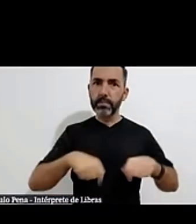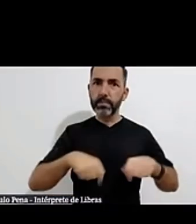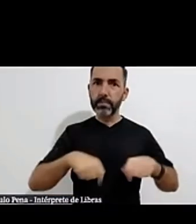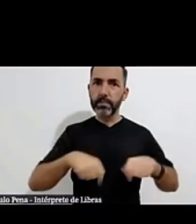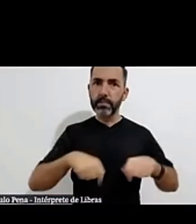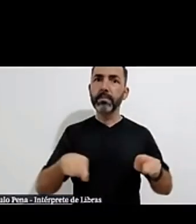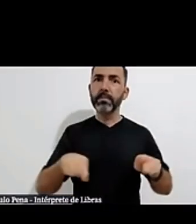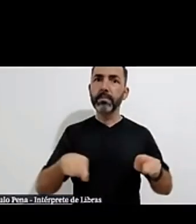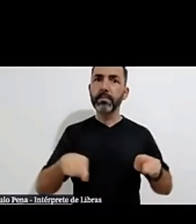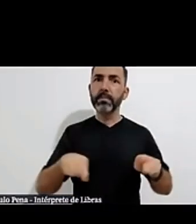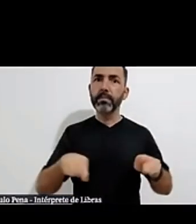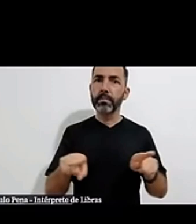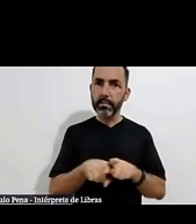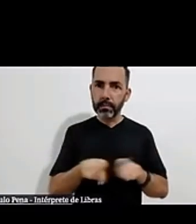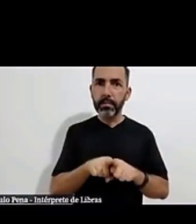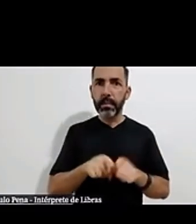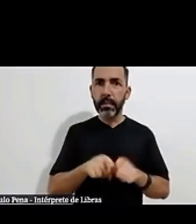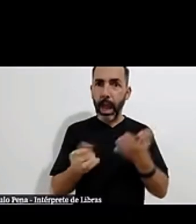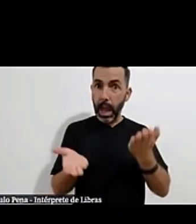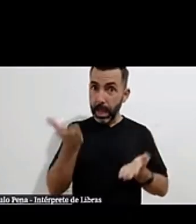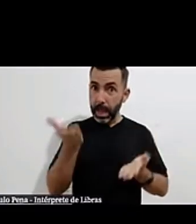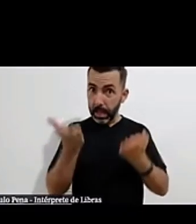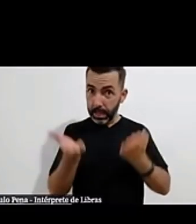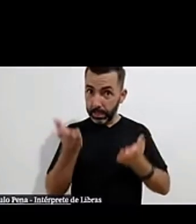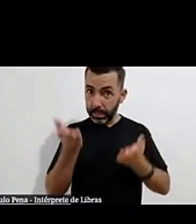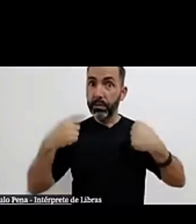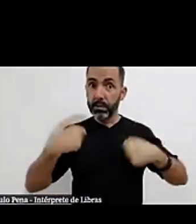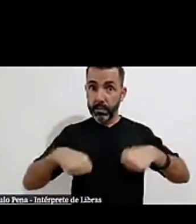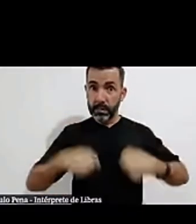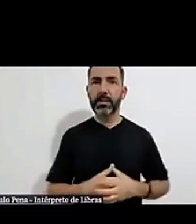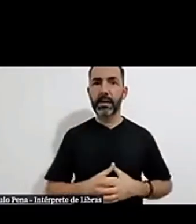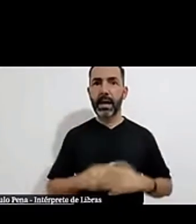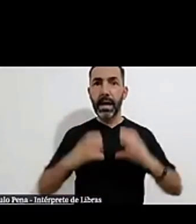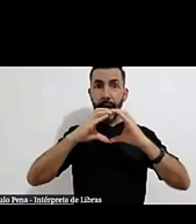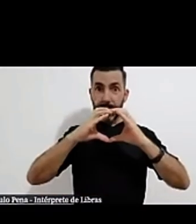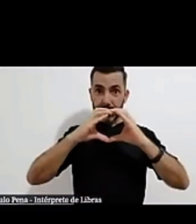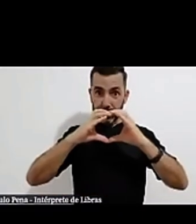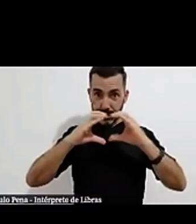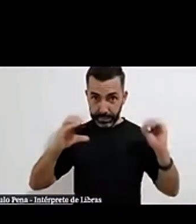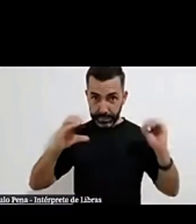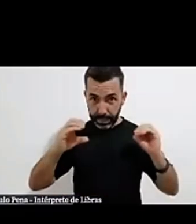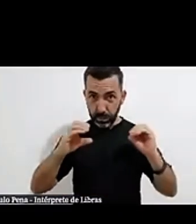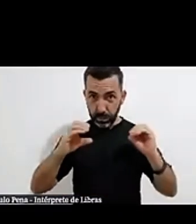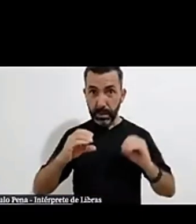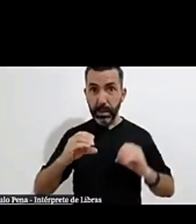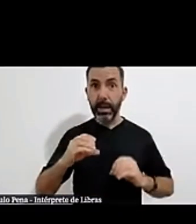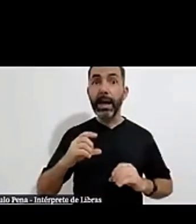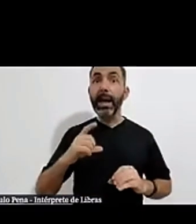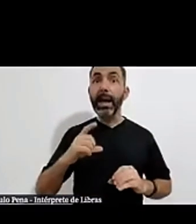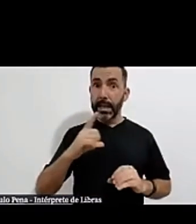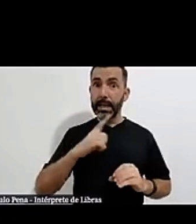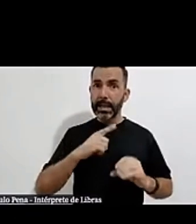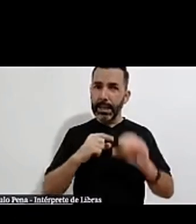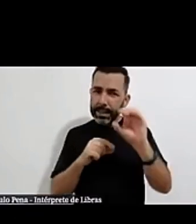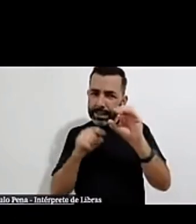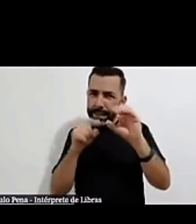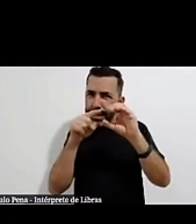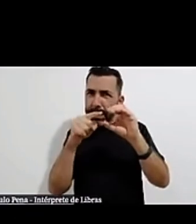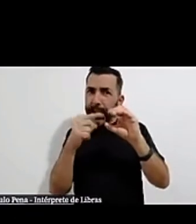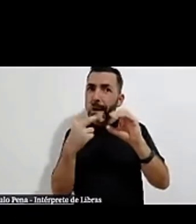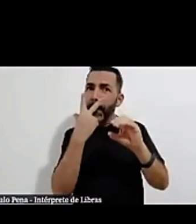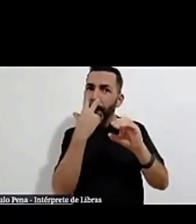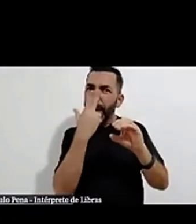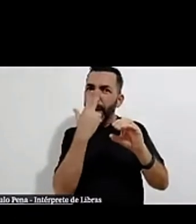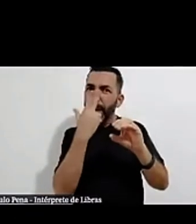E vale dizer que a célula ela tem uma boquinha por onde entra essa água, e a água deve